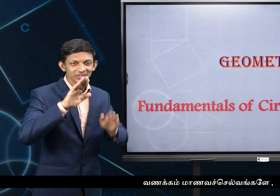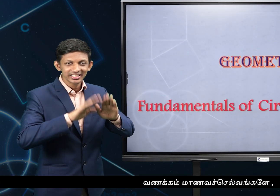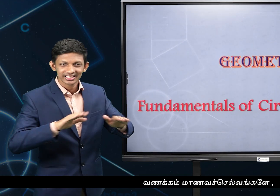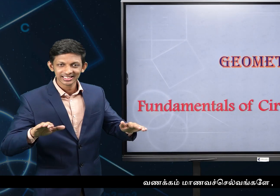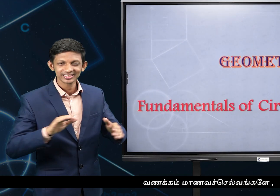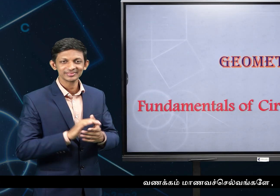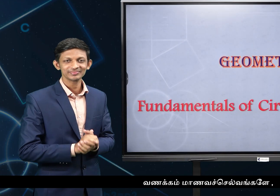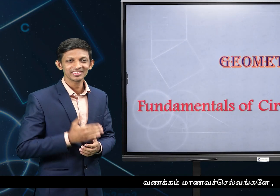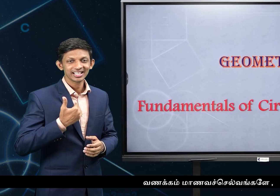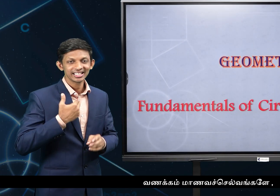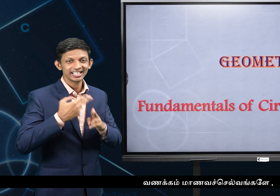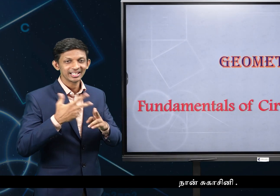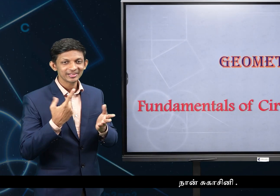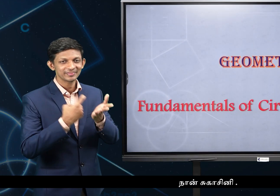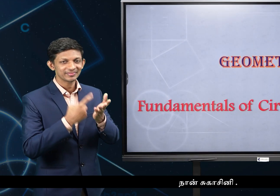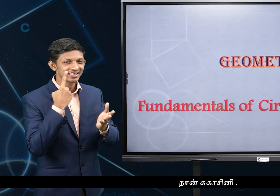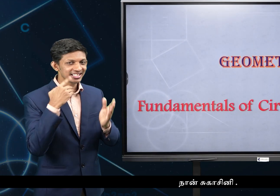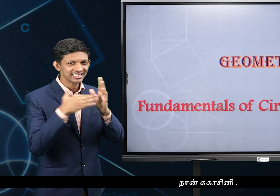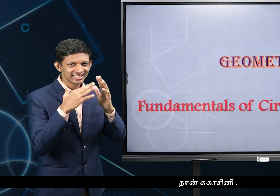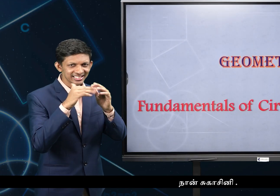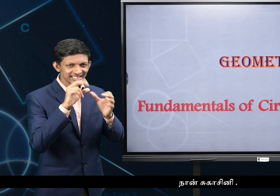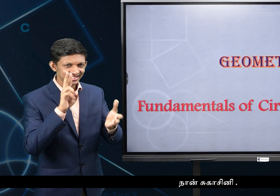வணக்கம் மாணவ செல்வங்களே, நான் சுகாசினி.